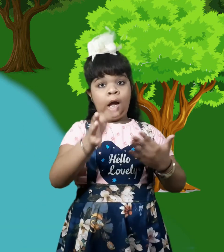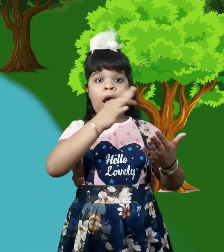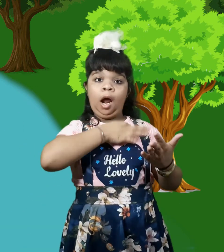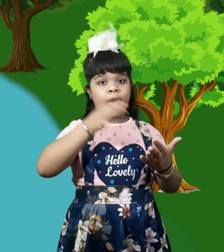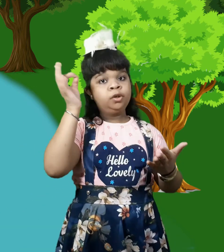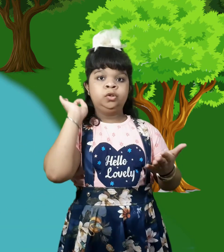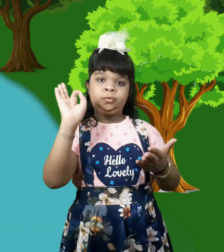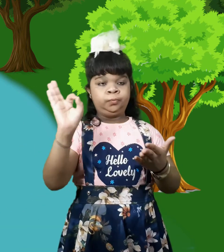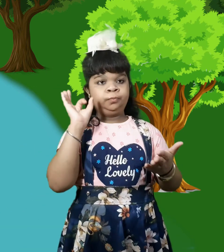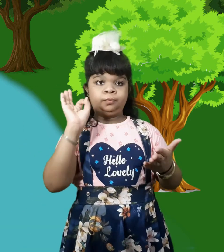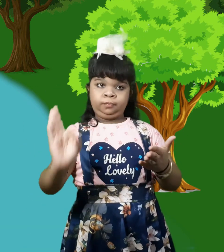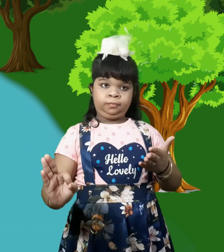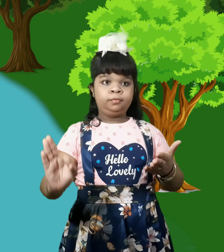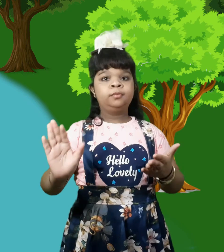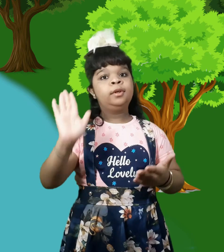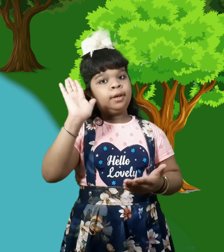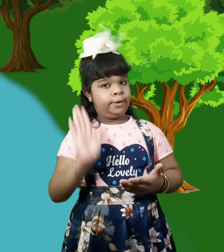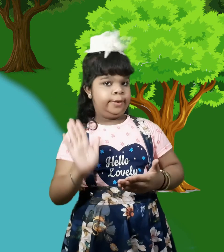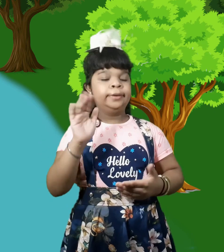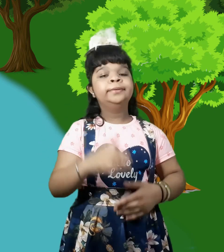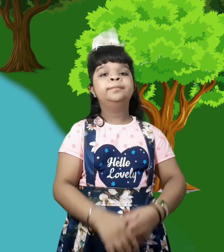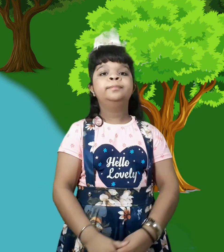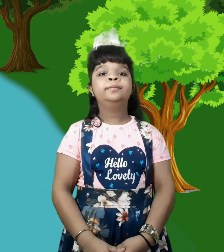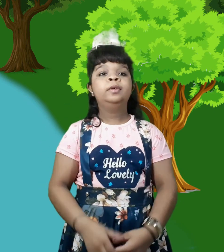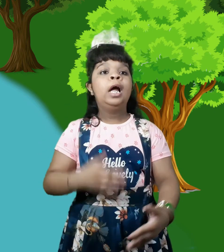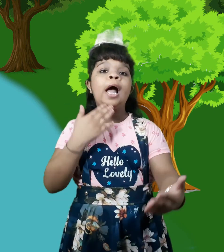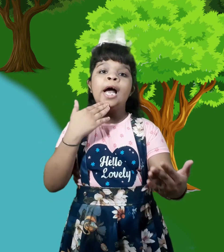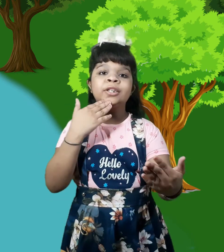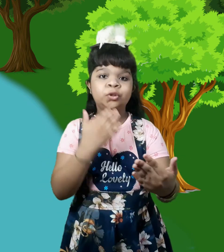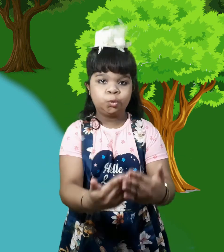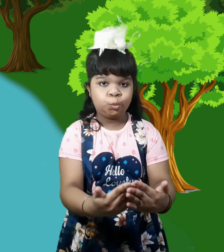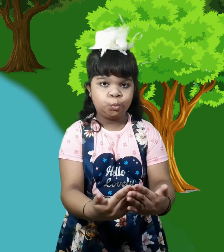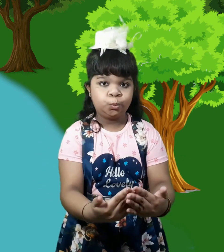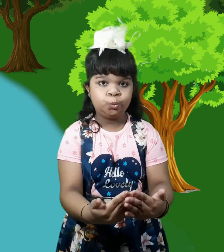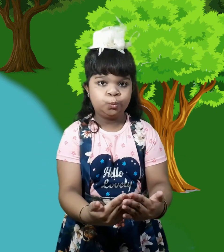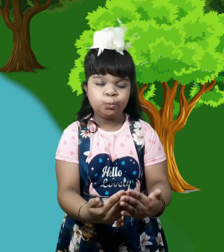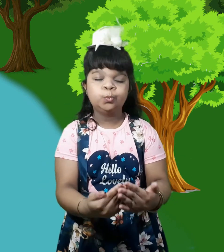ईमानदार बनना चाहिए। धन्यवाद।